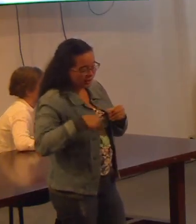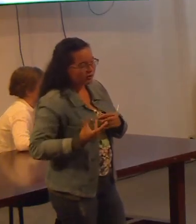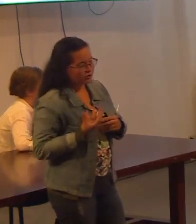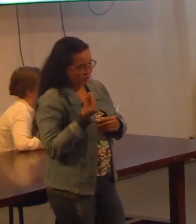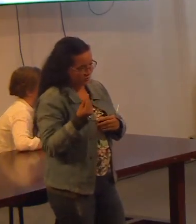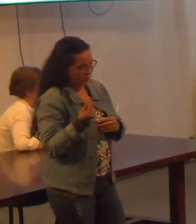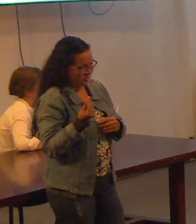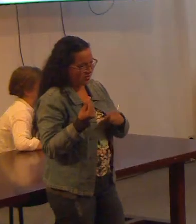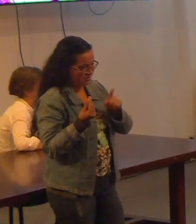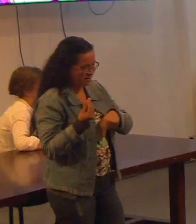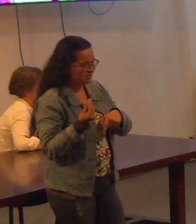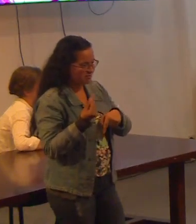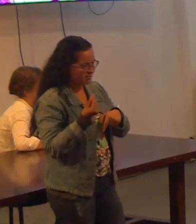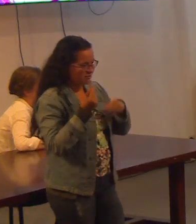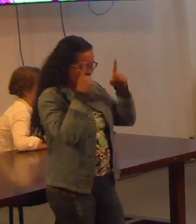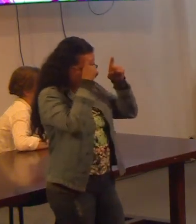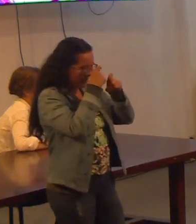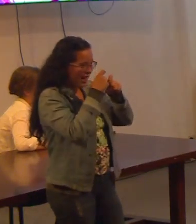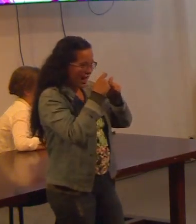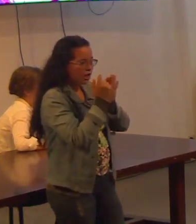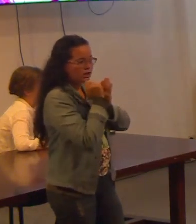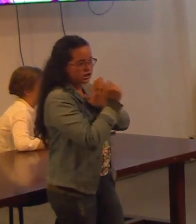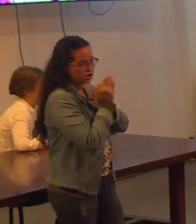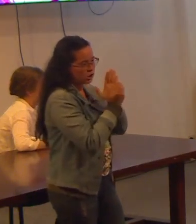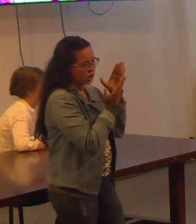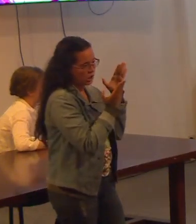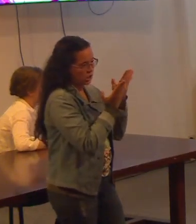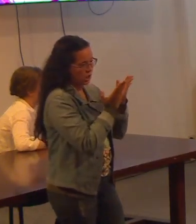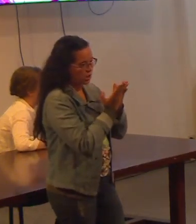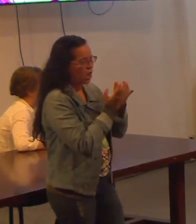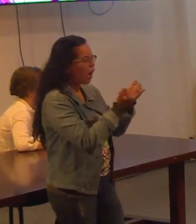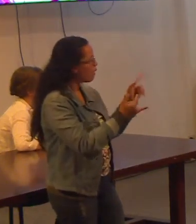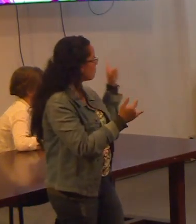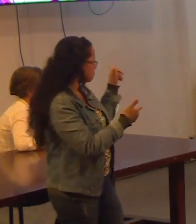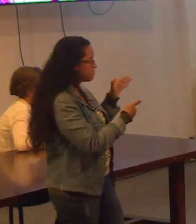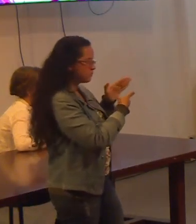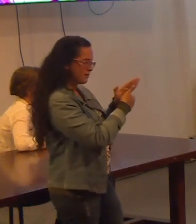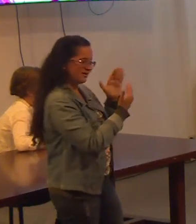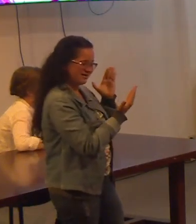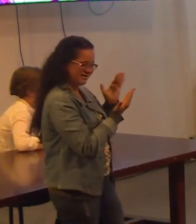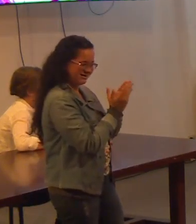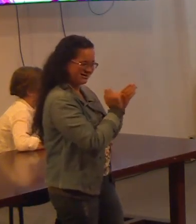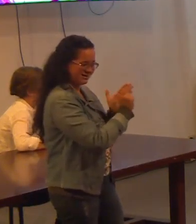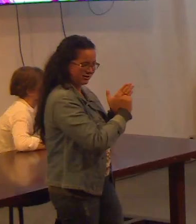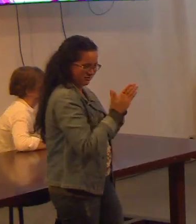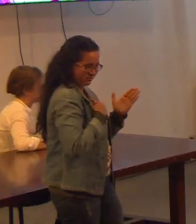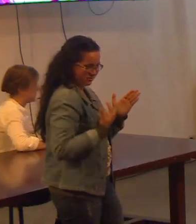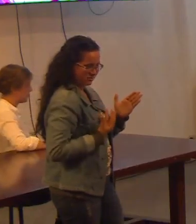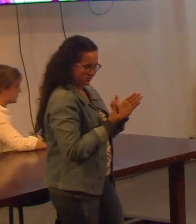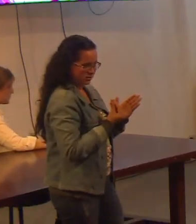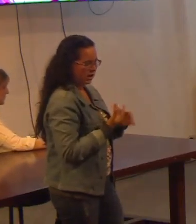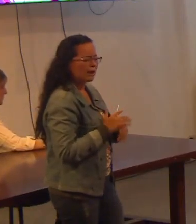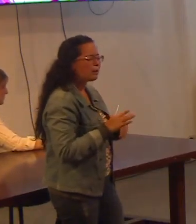de cada uno. Entonces, a continuación vamos a presentar nuestros escritos literarios. ¿Los escritos literarios qué